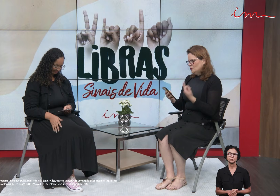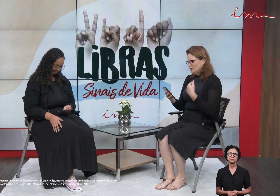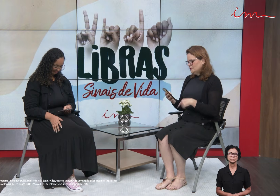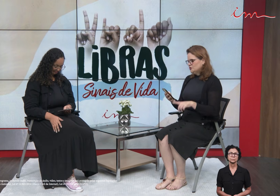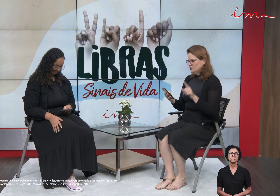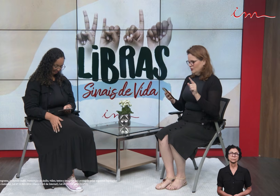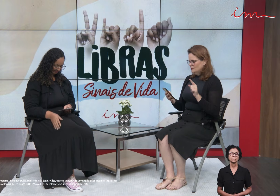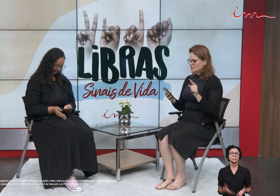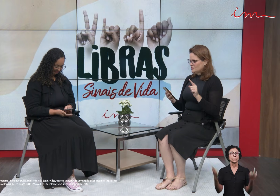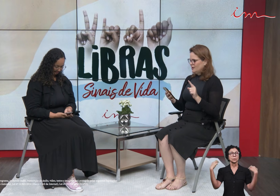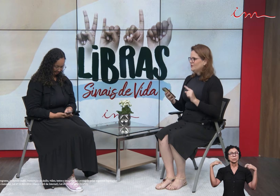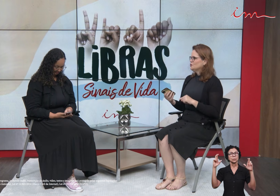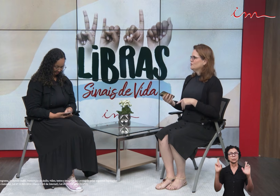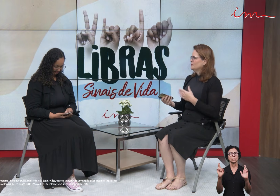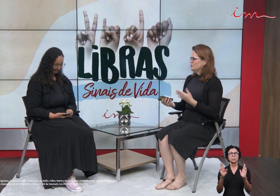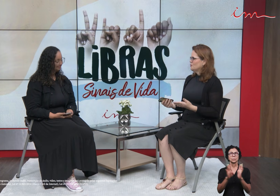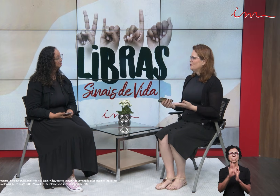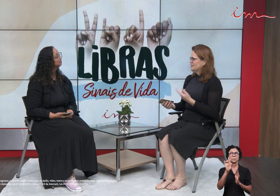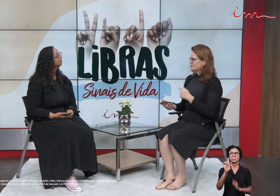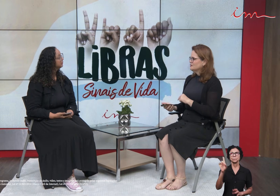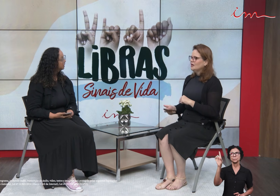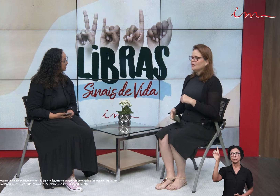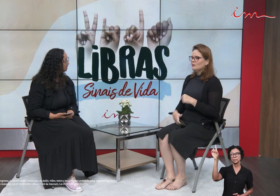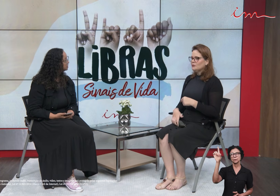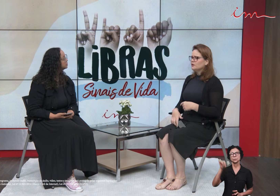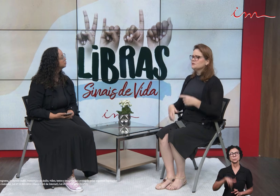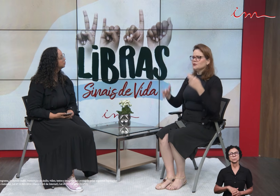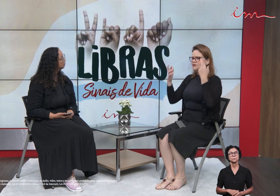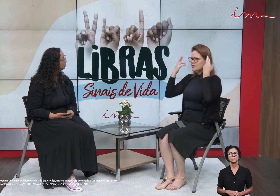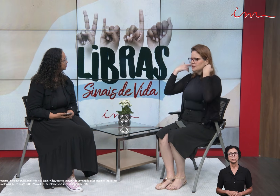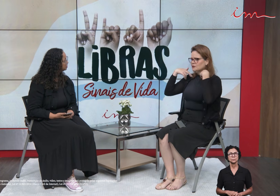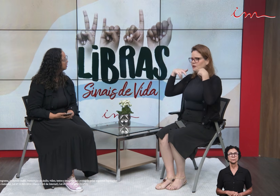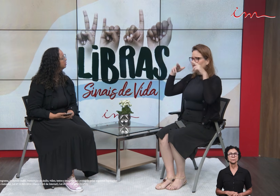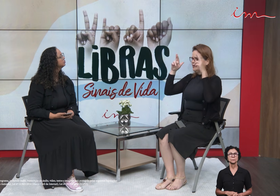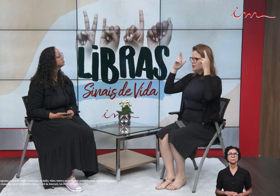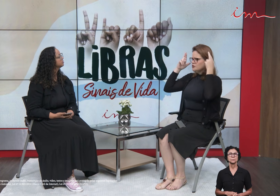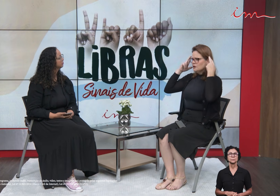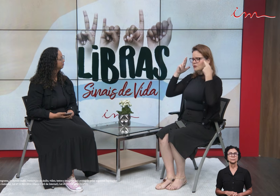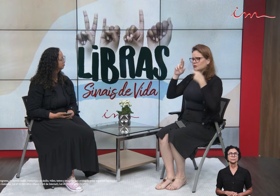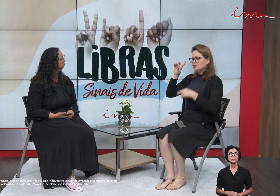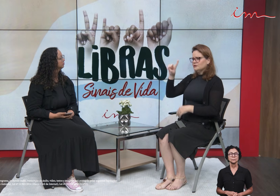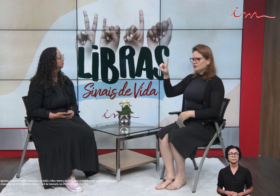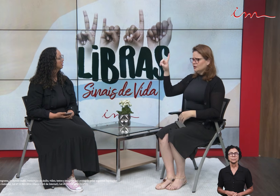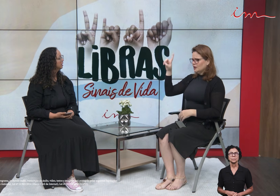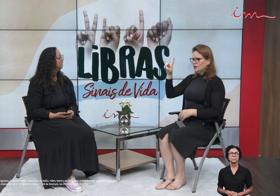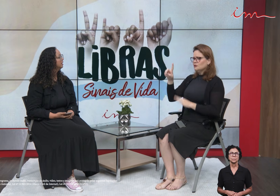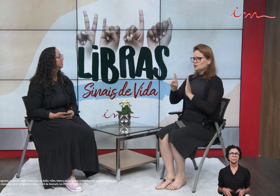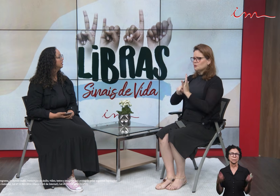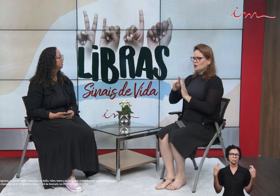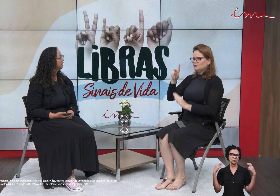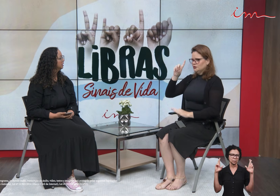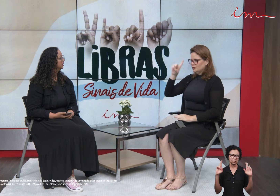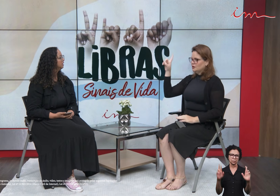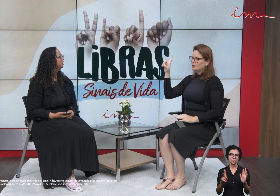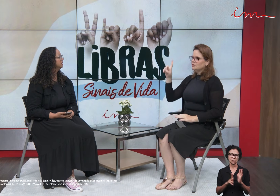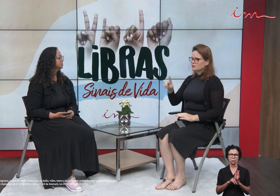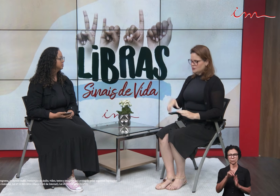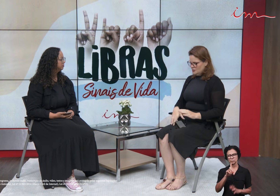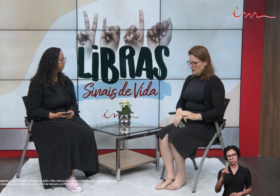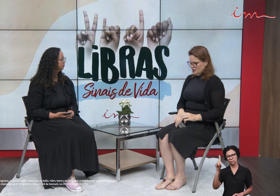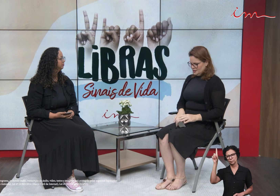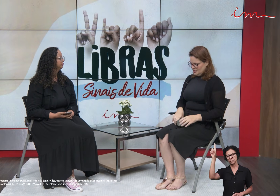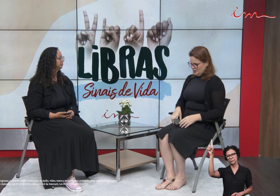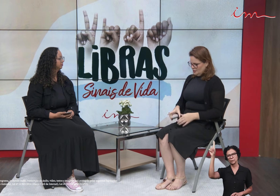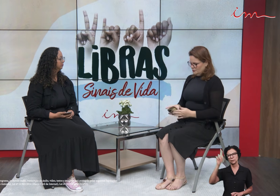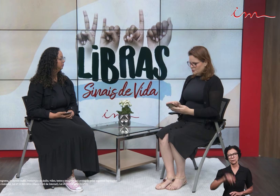E Cordeiro de Deus, aí faz novamente a comparação, né, que a Márcia Isso, fez, do pode fazer Cordeiro de Deus. tranquilamente, ó, Cordeiro de Deus, próprio de